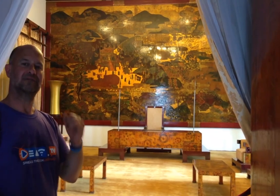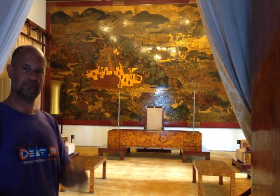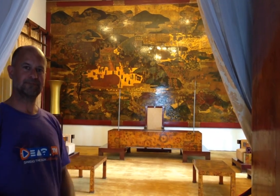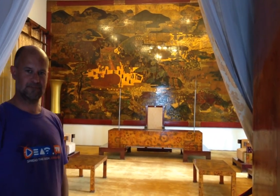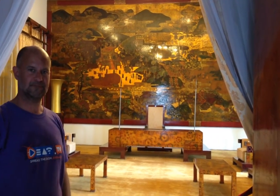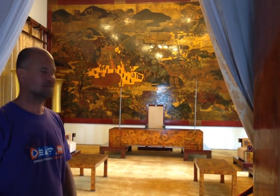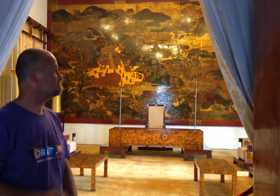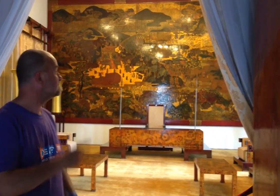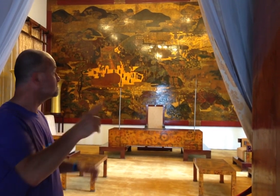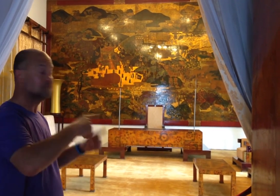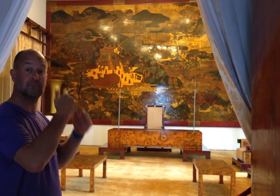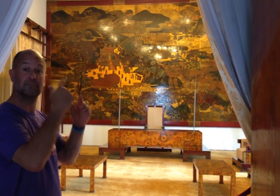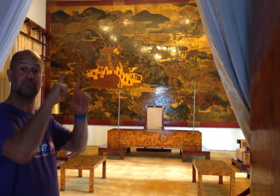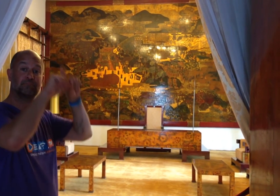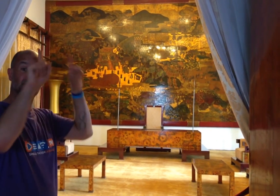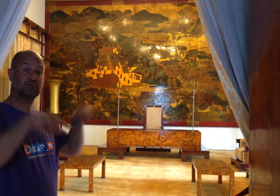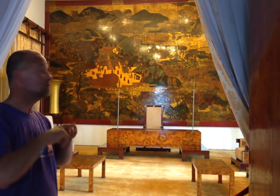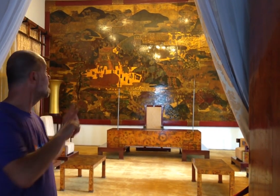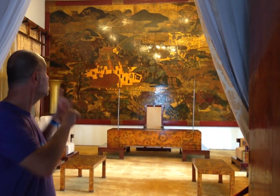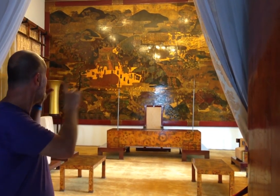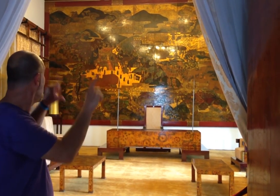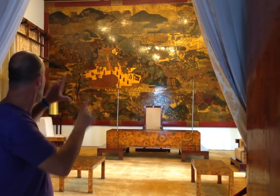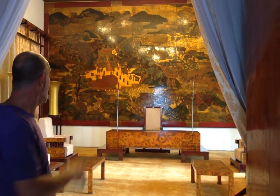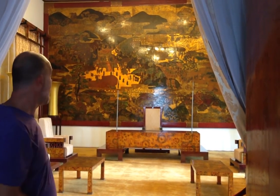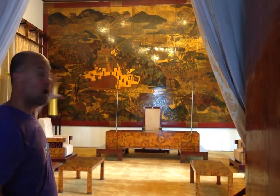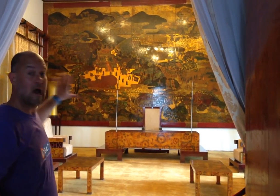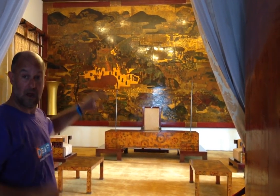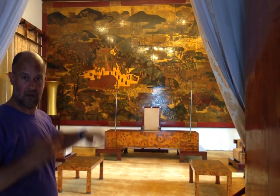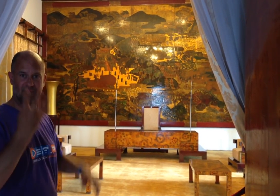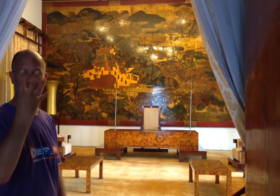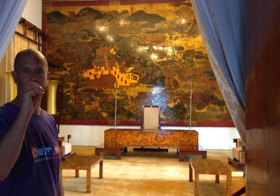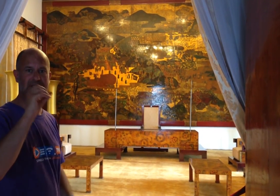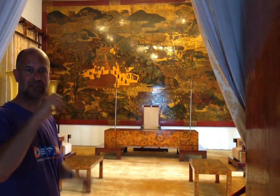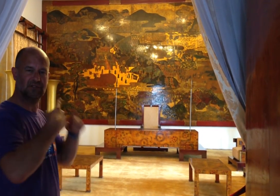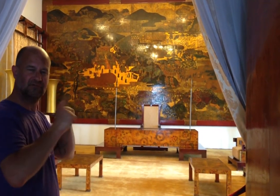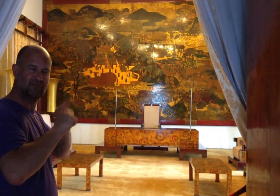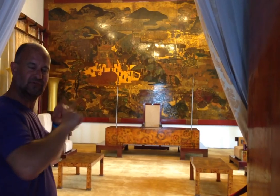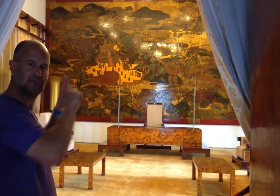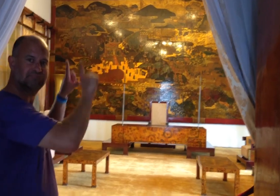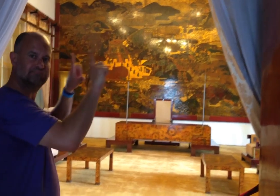Handwerkskunst. Das große Wandbild besteht wiederum aus 40 kleinen Wandbildern.